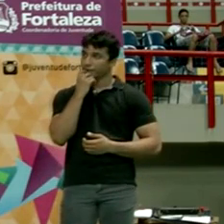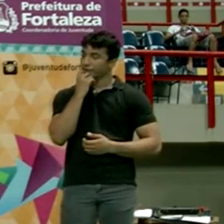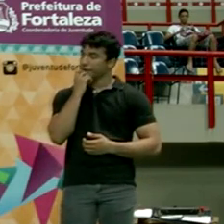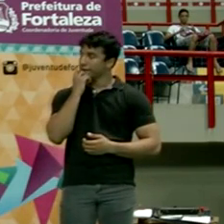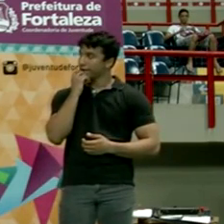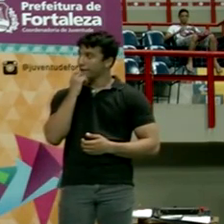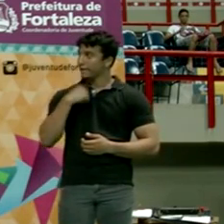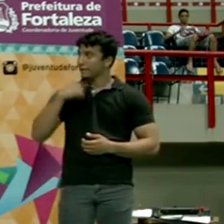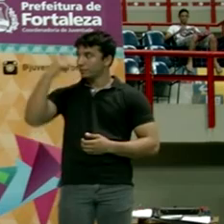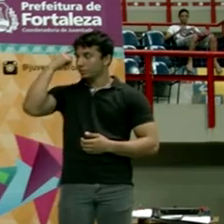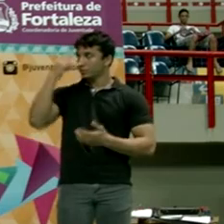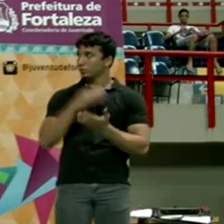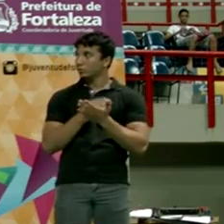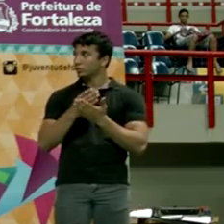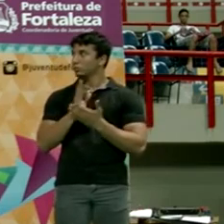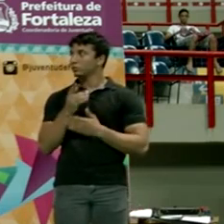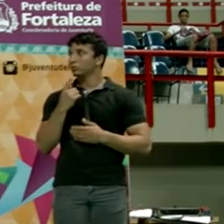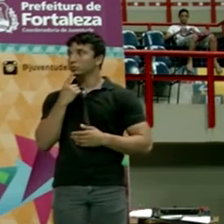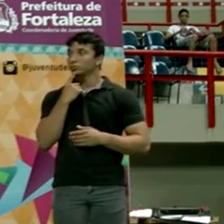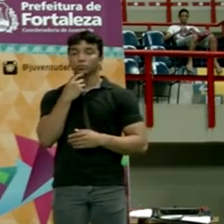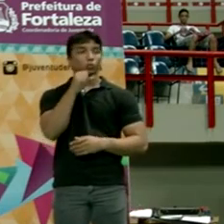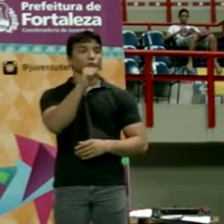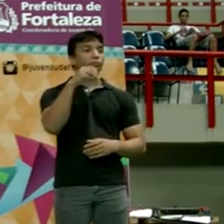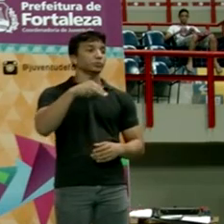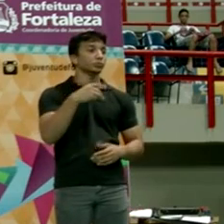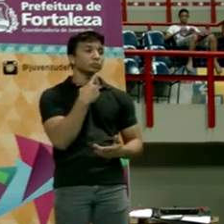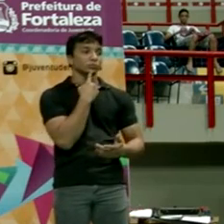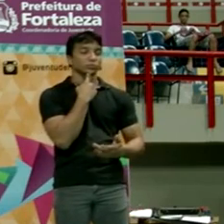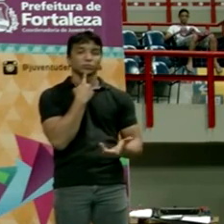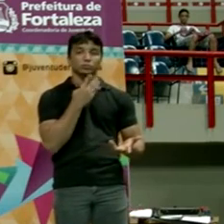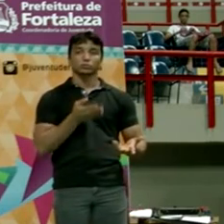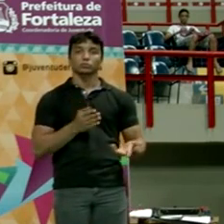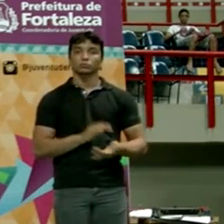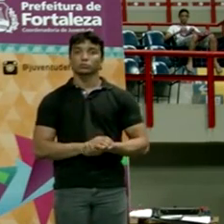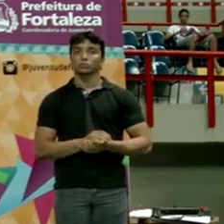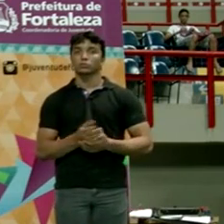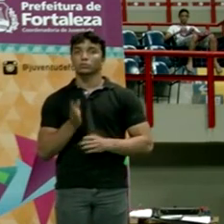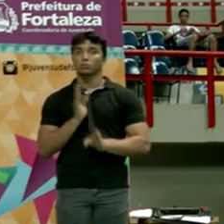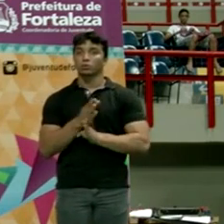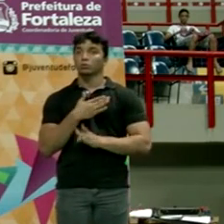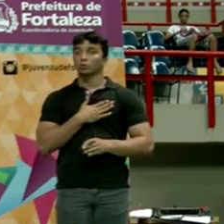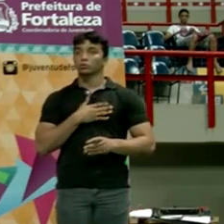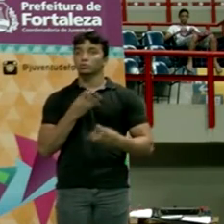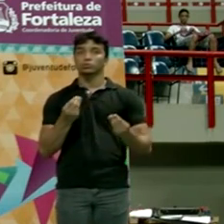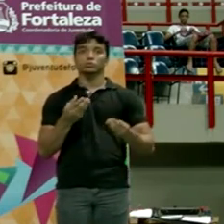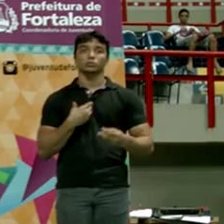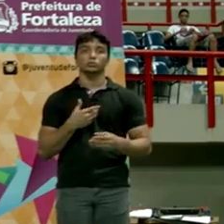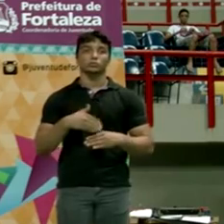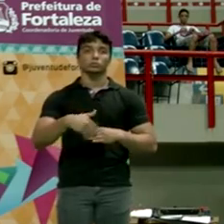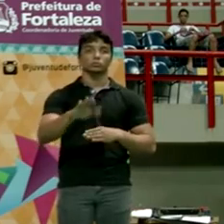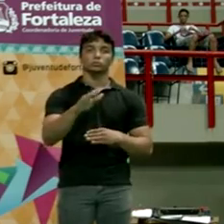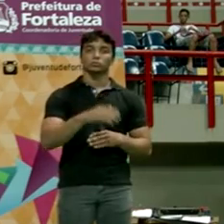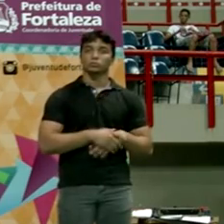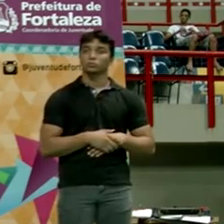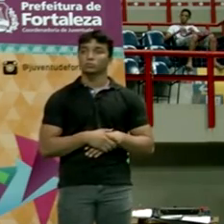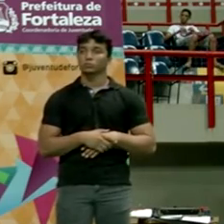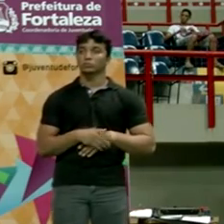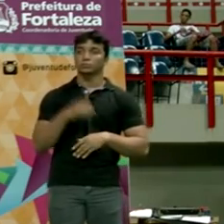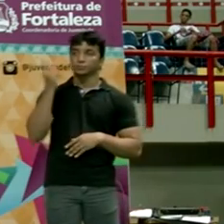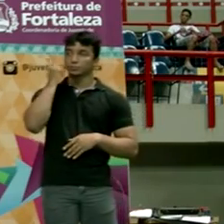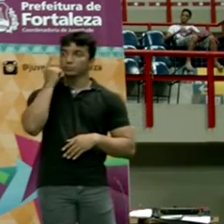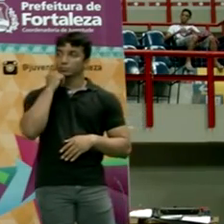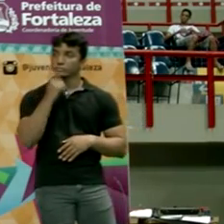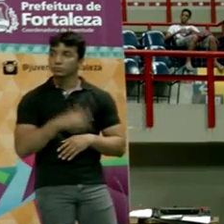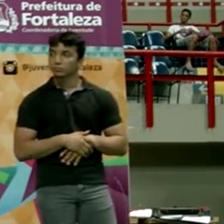Eu pensei que a aula estava só começando, estão me avisando que falta 8 minutos. É porque eu estou gostando muito aqui, vamos para frente. Então vejam.